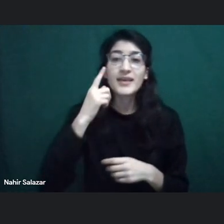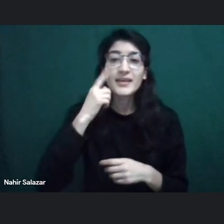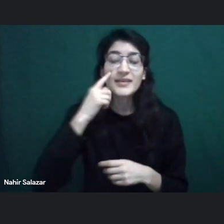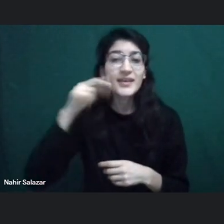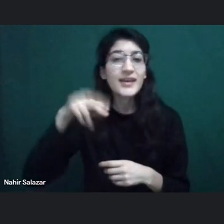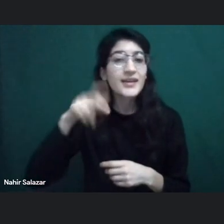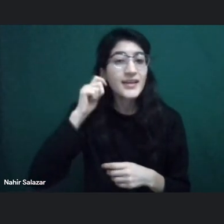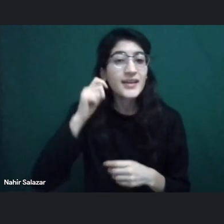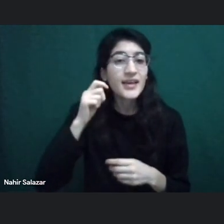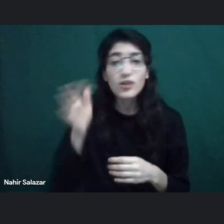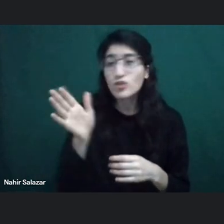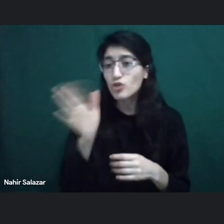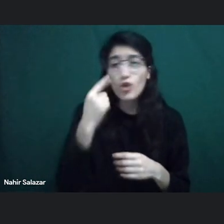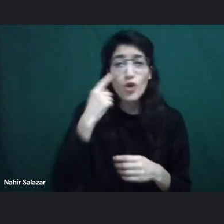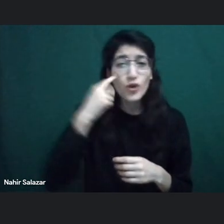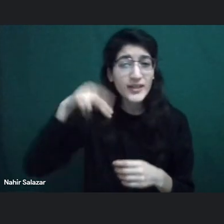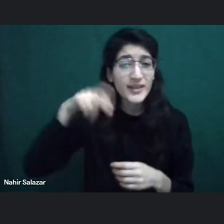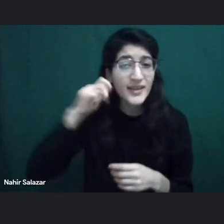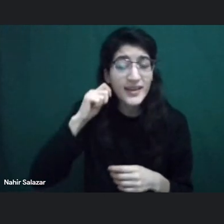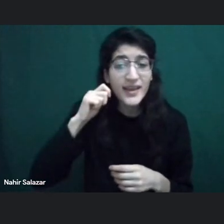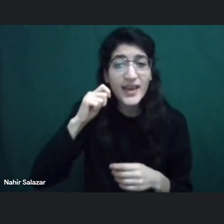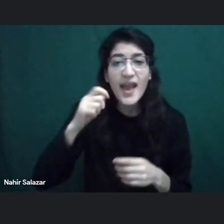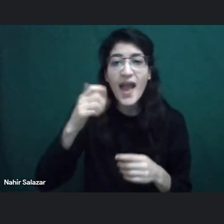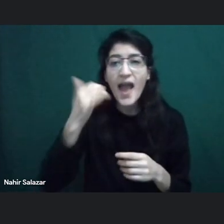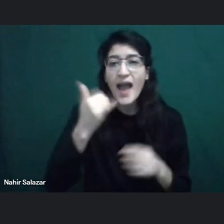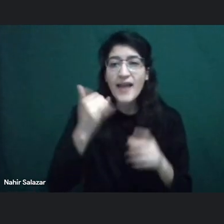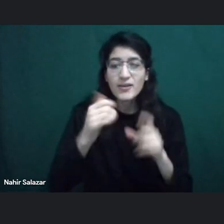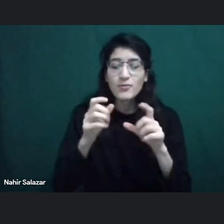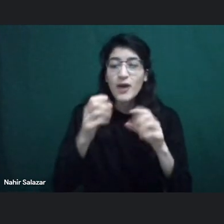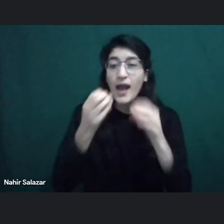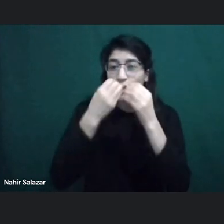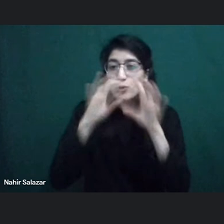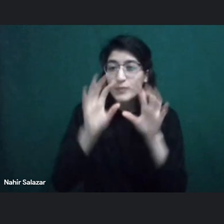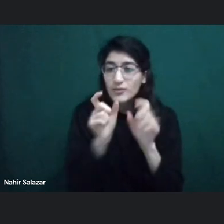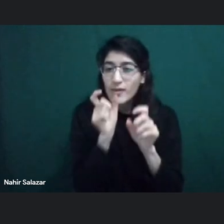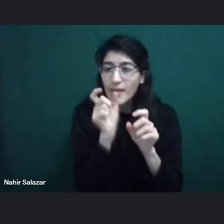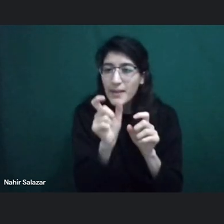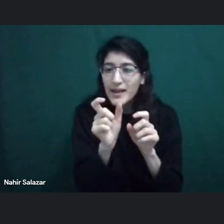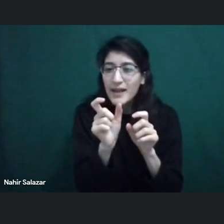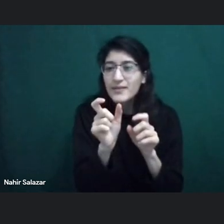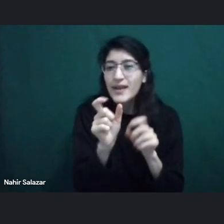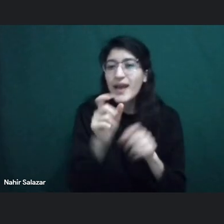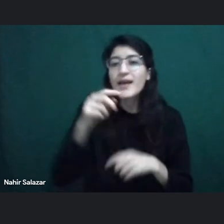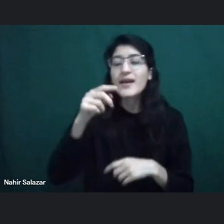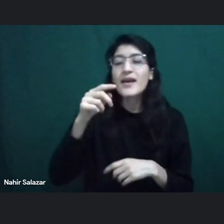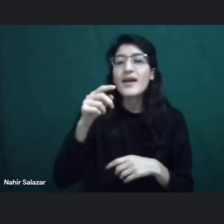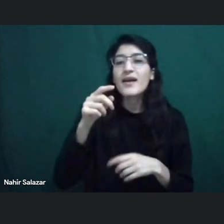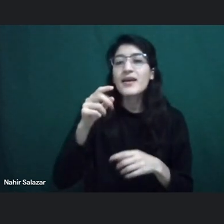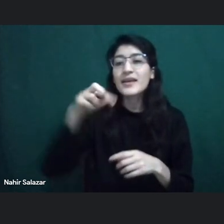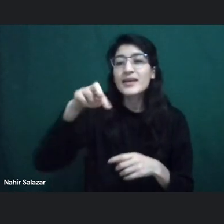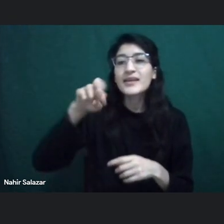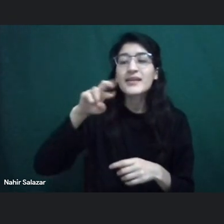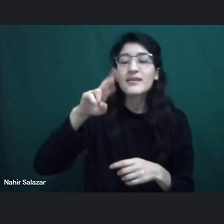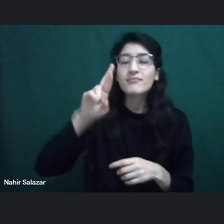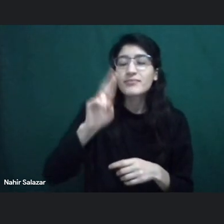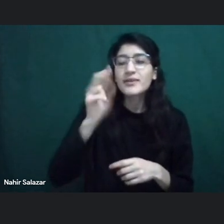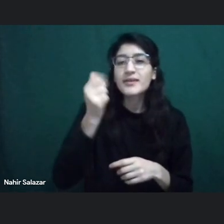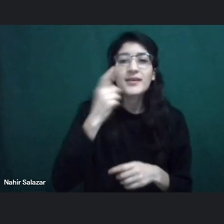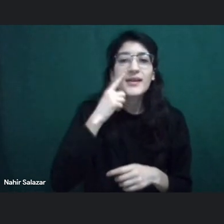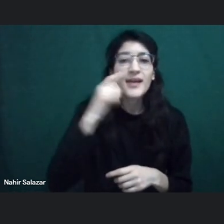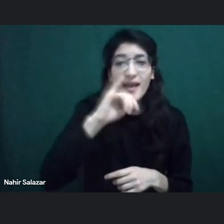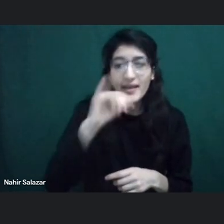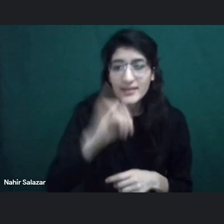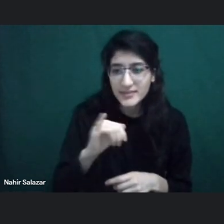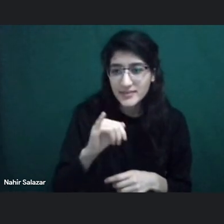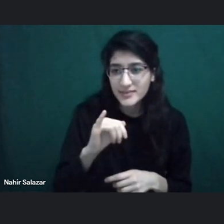¿sí? Y al verbo se le agrega ING. Bueno, en el caso de que esté después del sustantivo, se